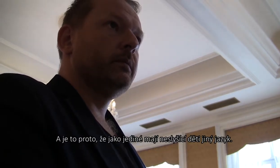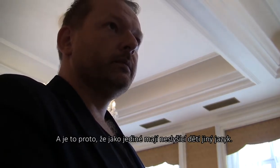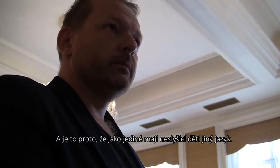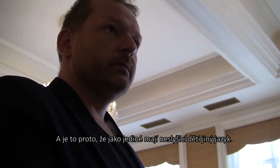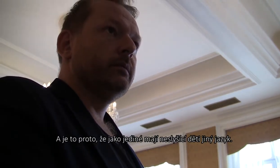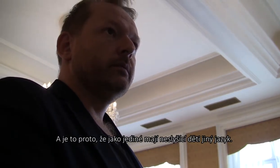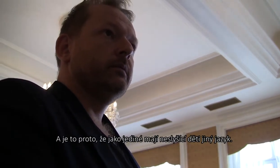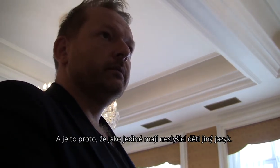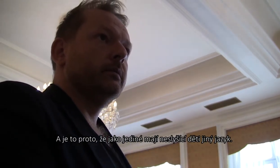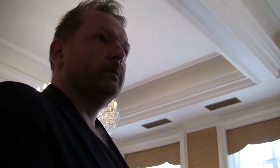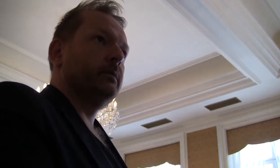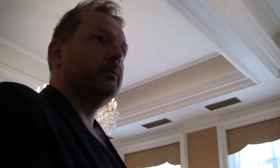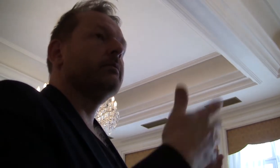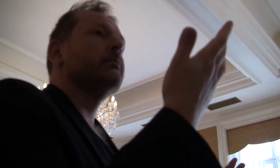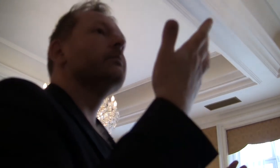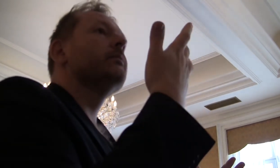děti mají jiný jazyk.